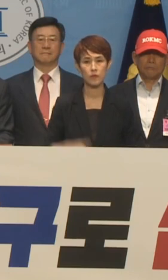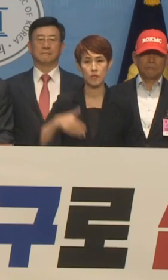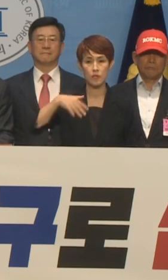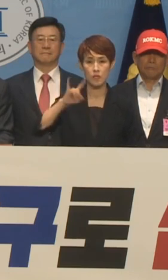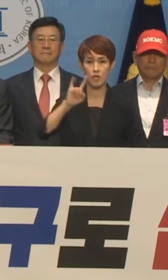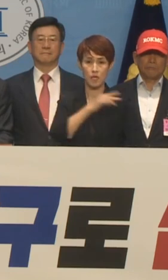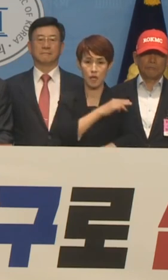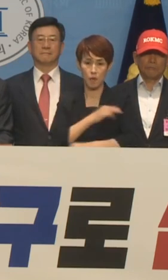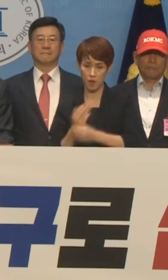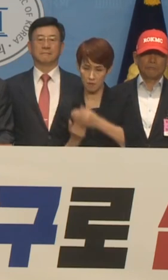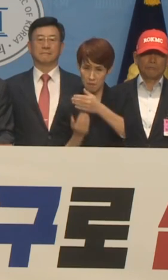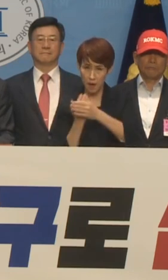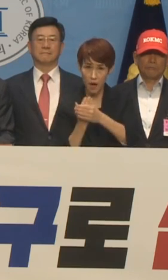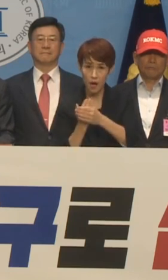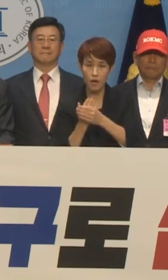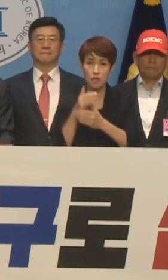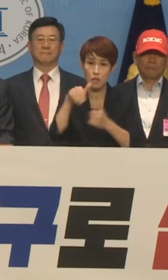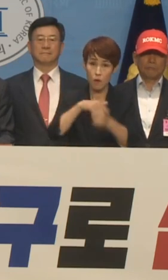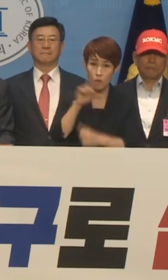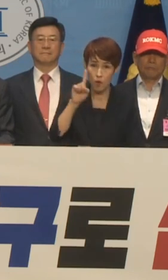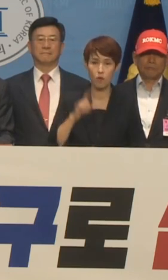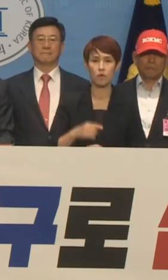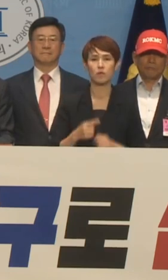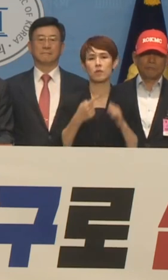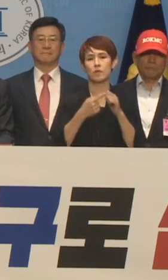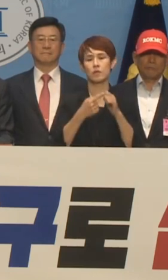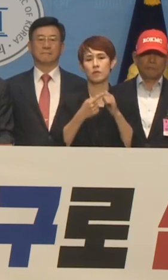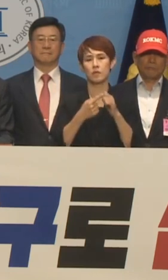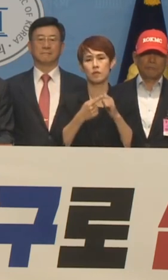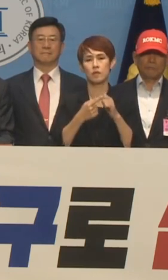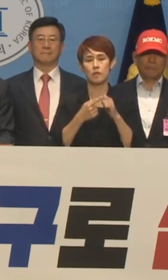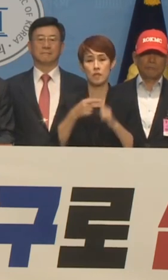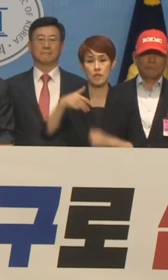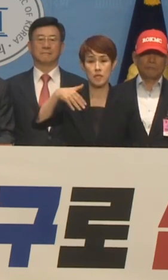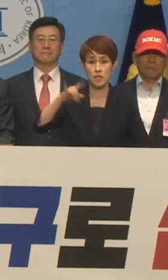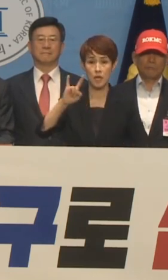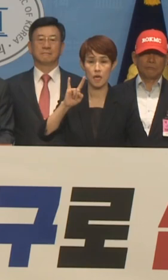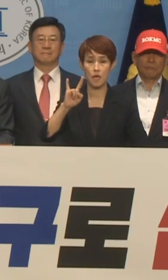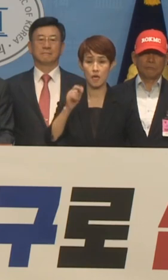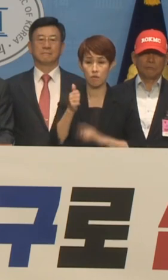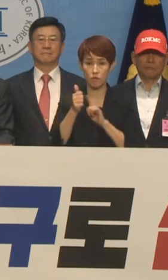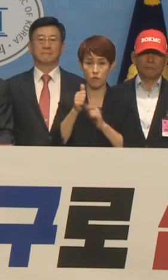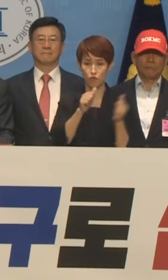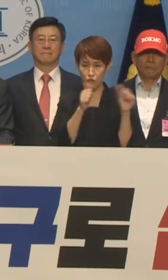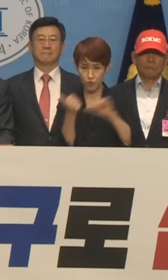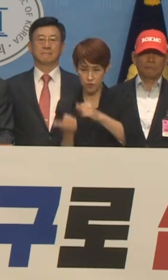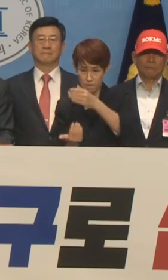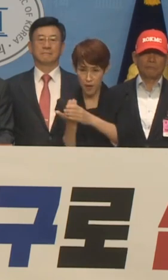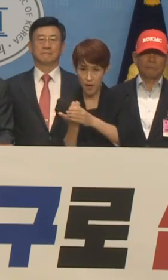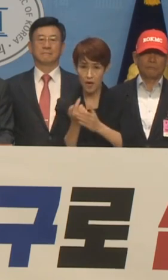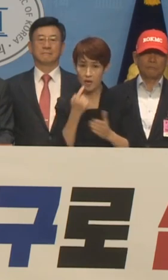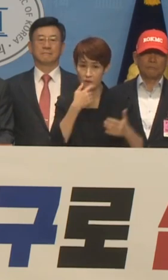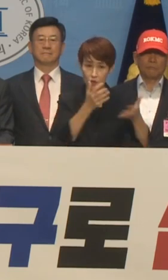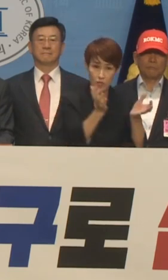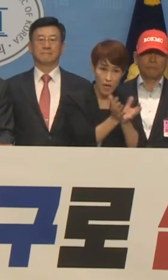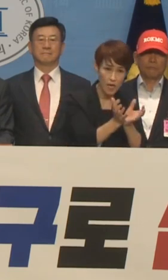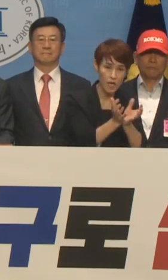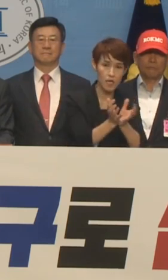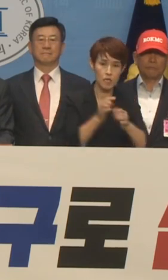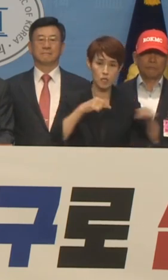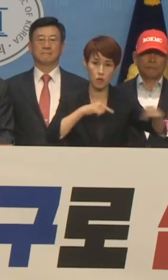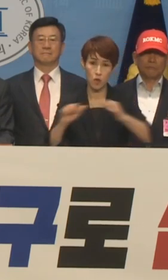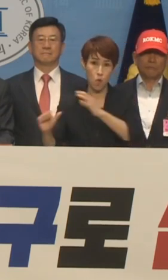최상병 사태의 본질은 다음과 같다. 첫째, 최상병 사망 사건을 민주당이 정치적으로 활용하는